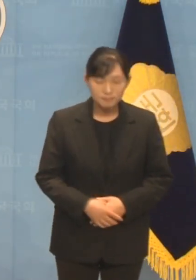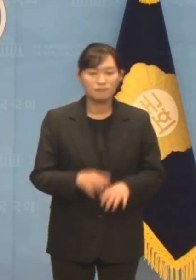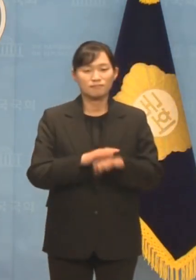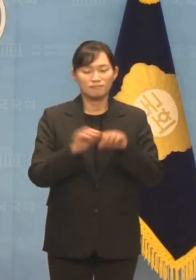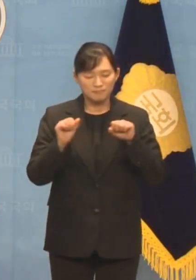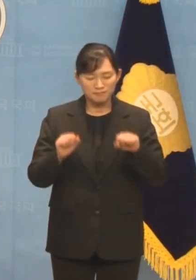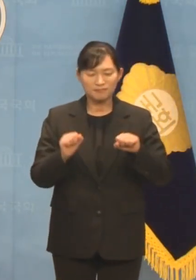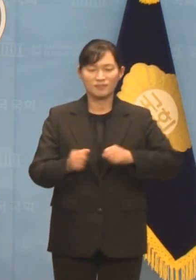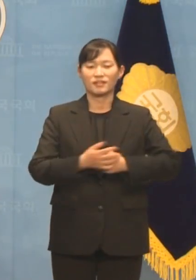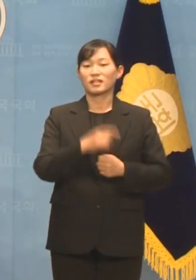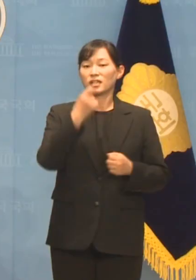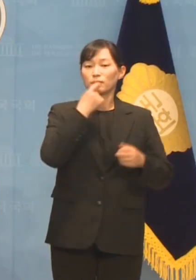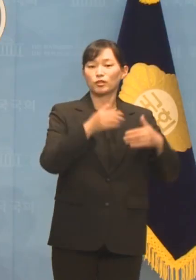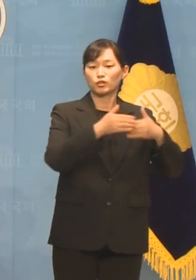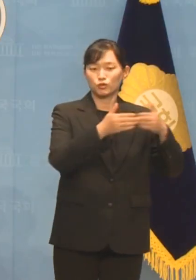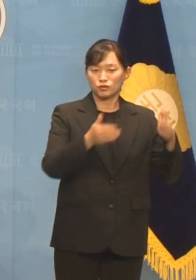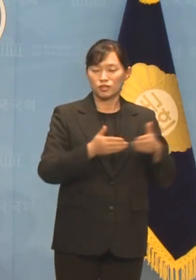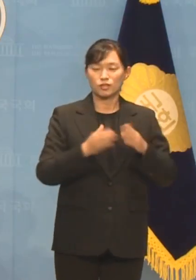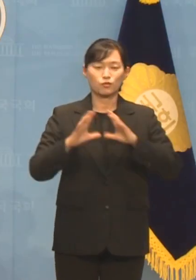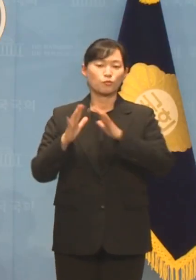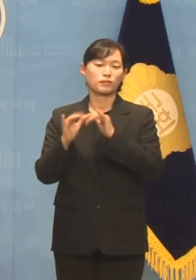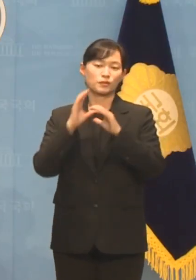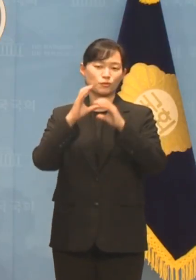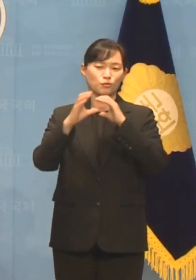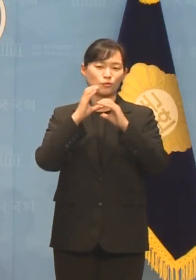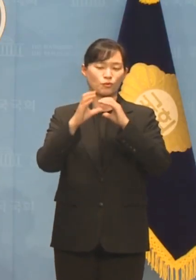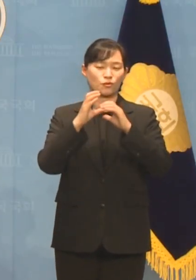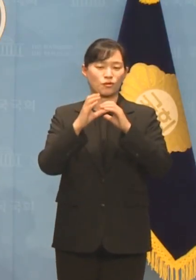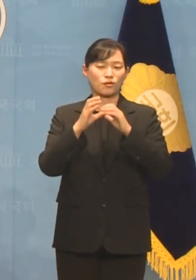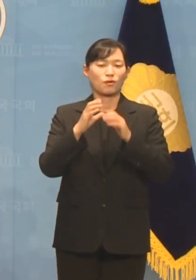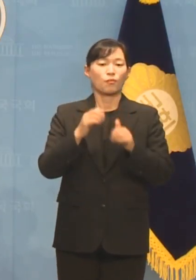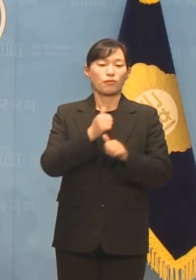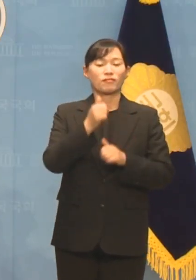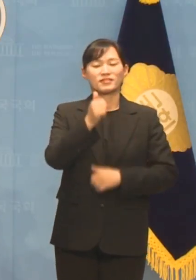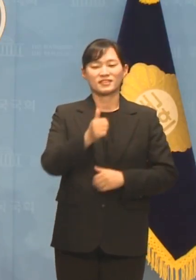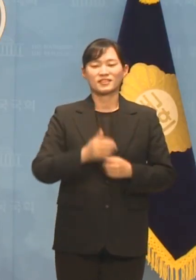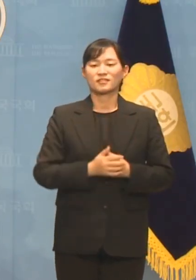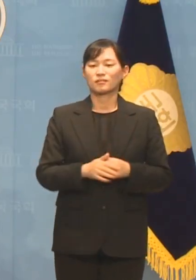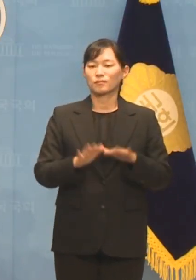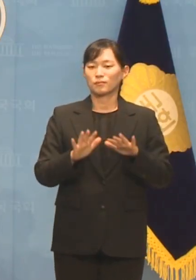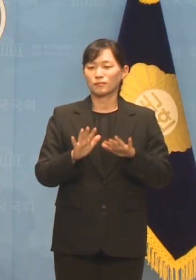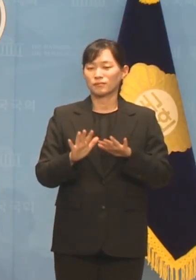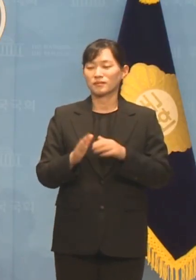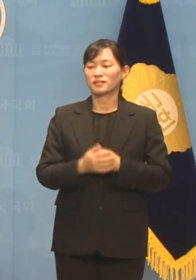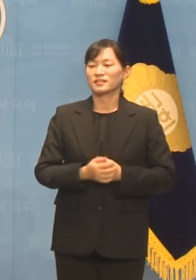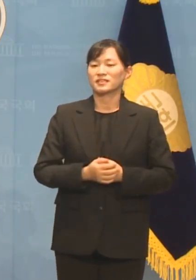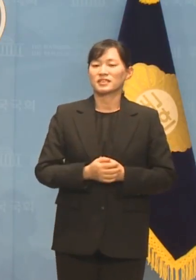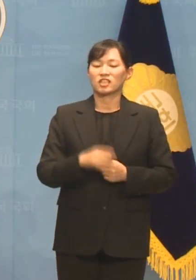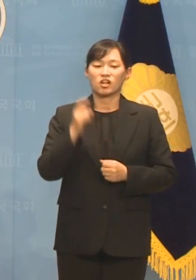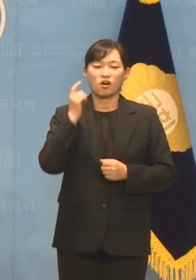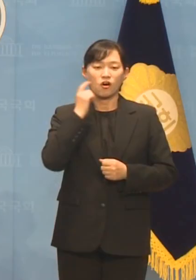네, 안녕하십니까. 더불어민주당 국민소통위원회 위원장 김현입니다. 오늘 함께하신 김동화